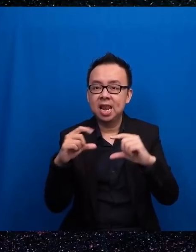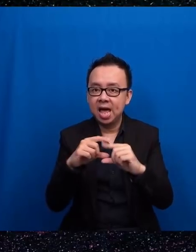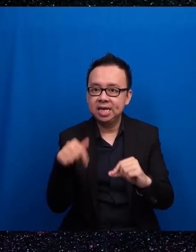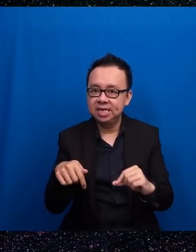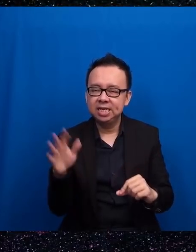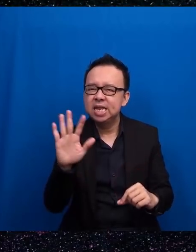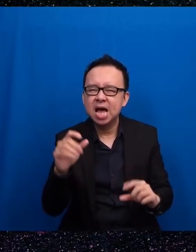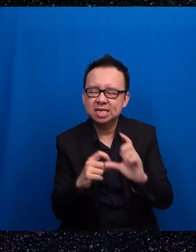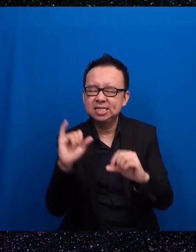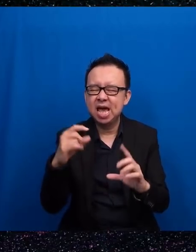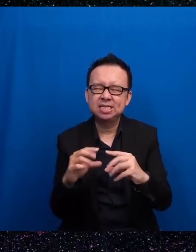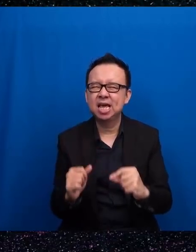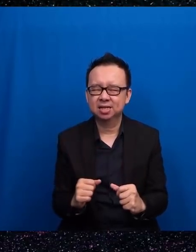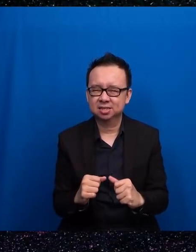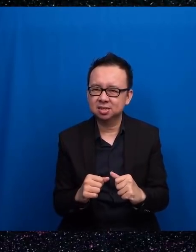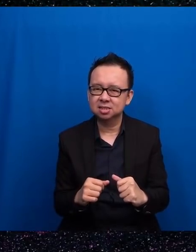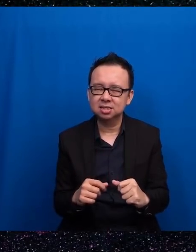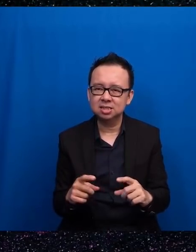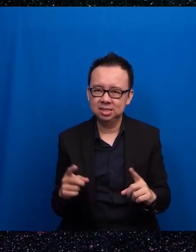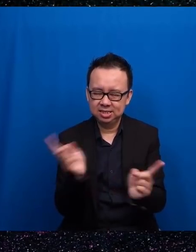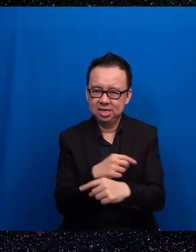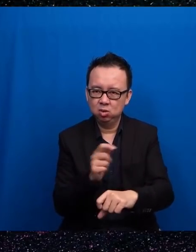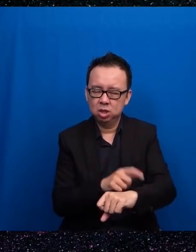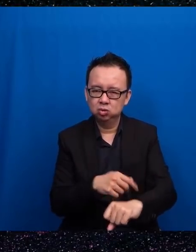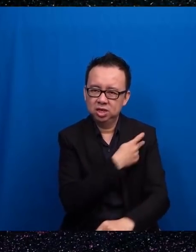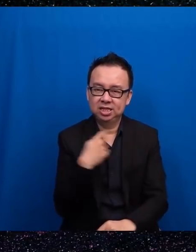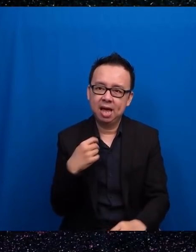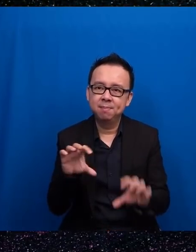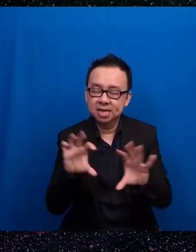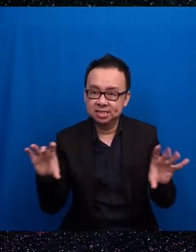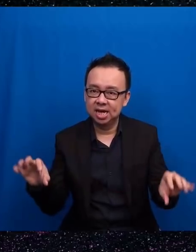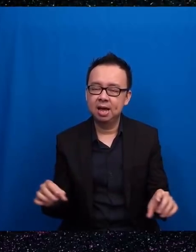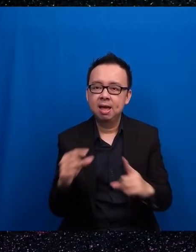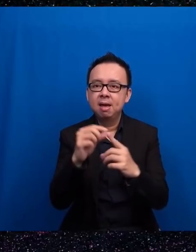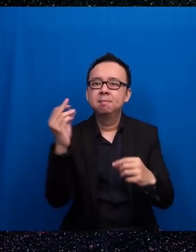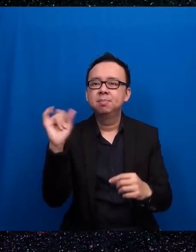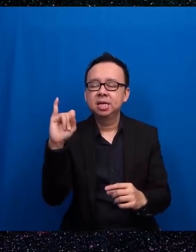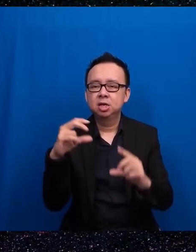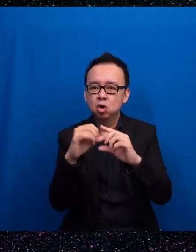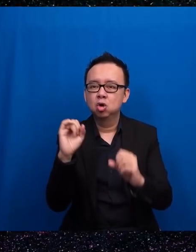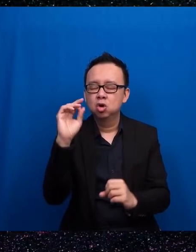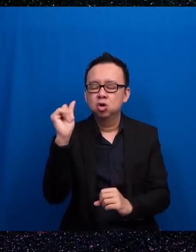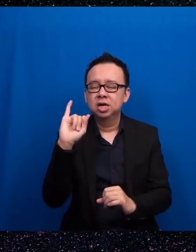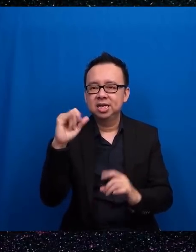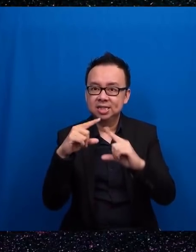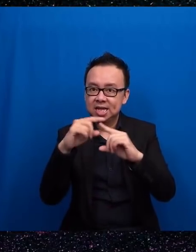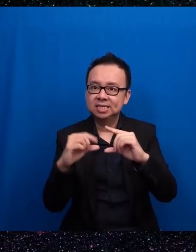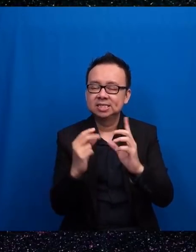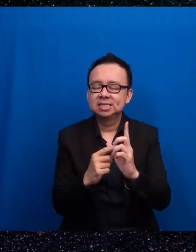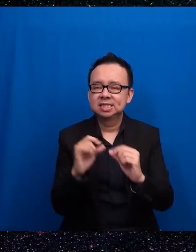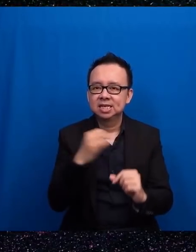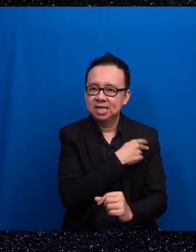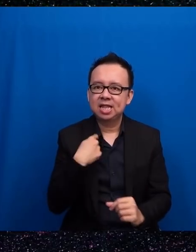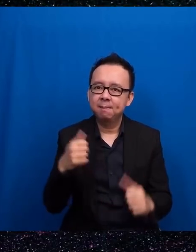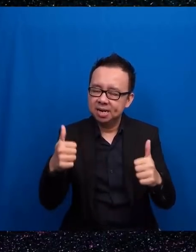Supaya nanti kembali kita bekerja. Prioritas kita sudah benar di hadapan Allah. Katakan amin.